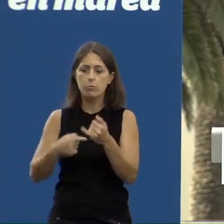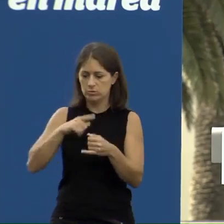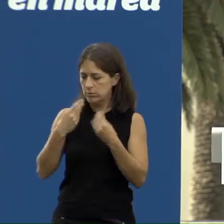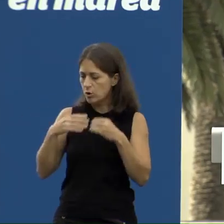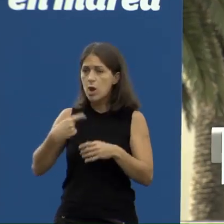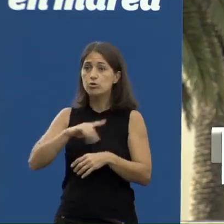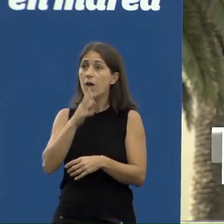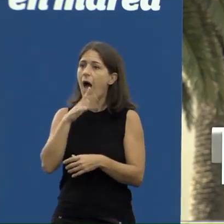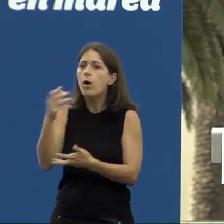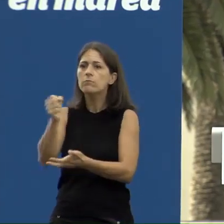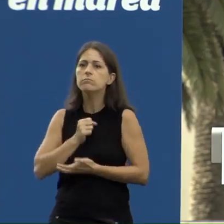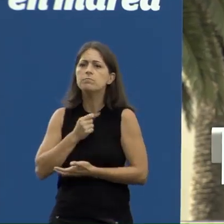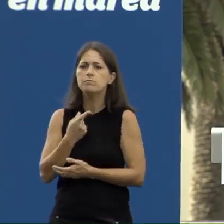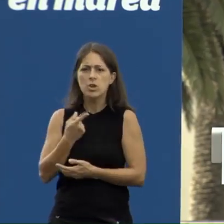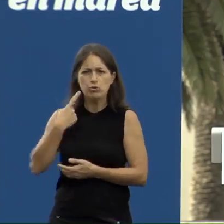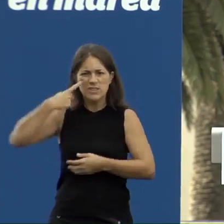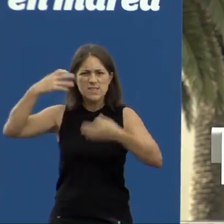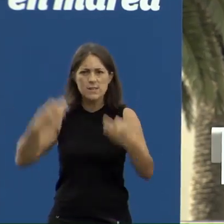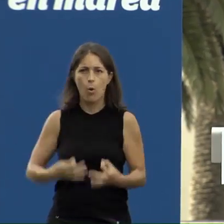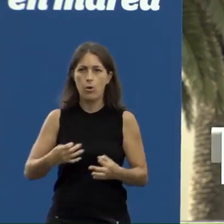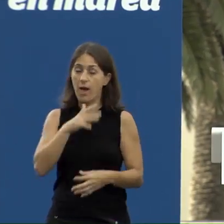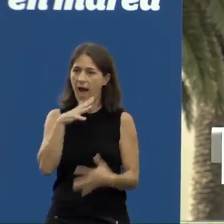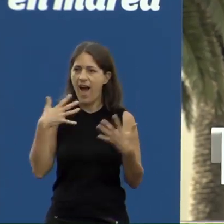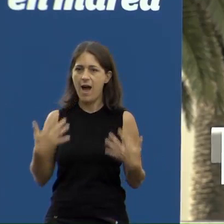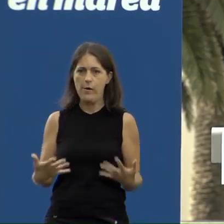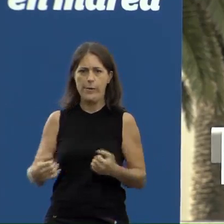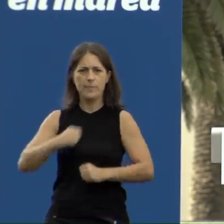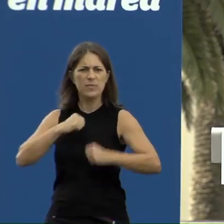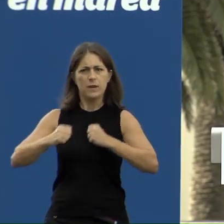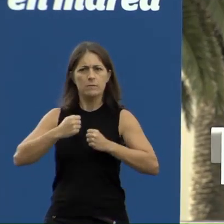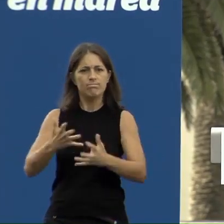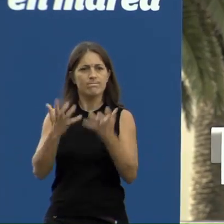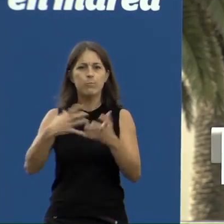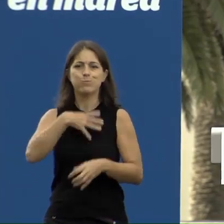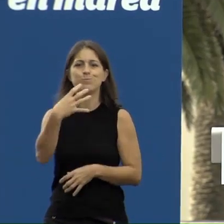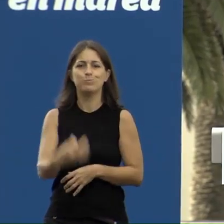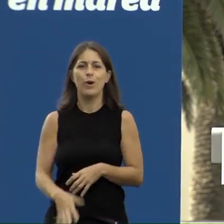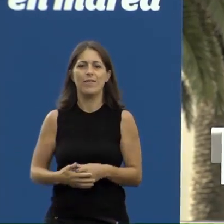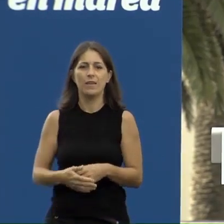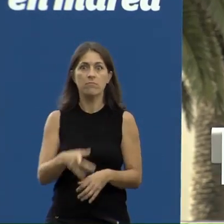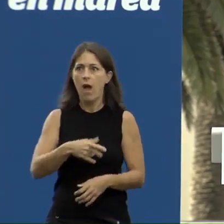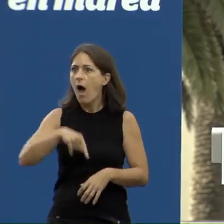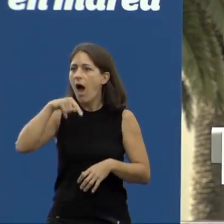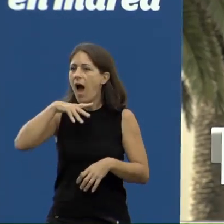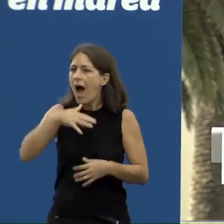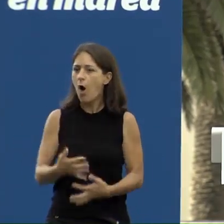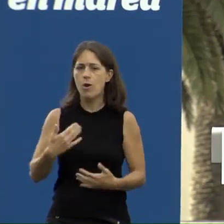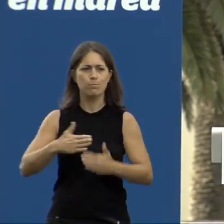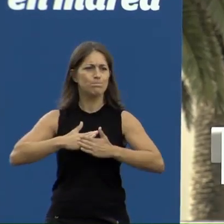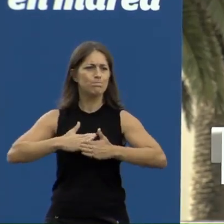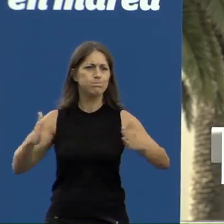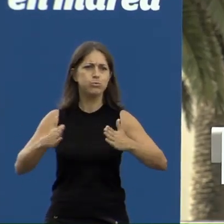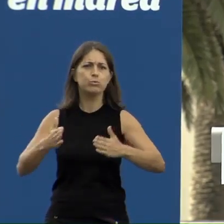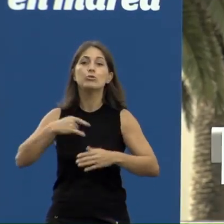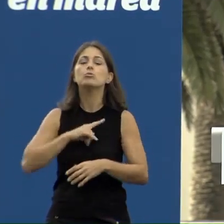a testemunha coa certeza de que esta vez a carreira pódese gañar. Esta vez, por primeira vez, temos